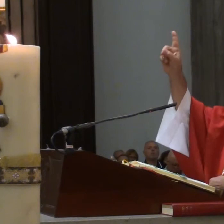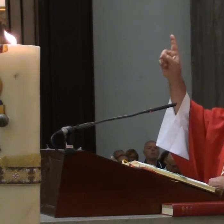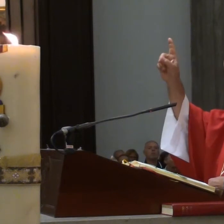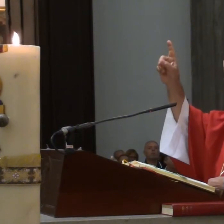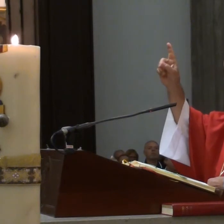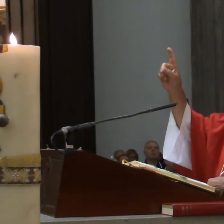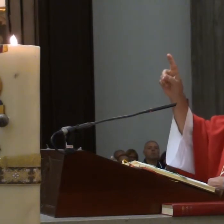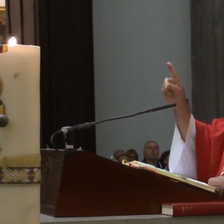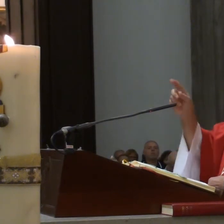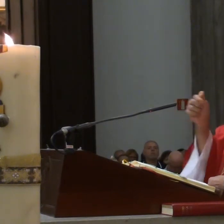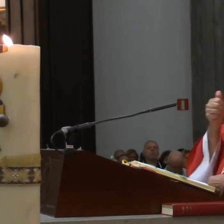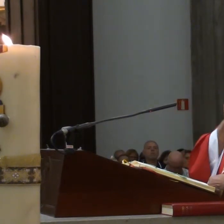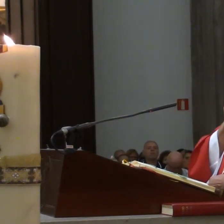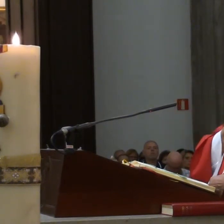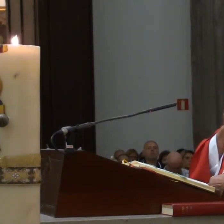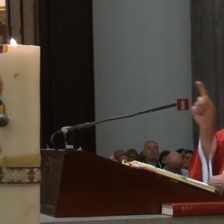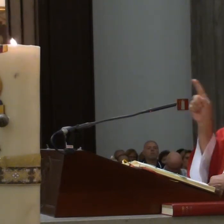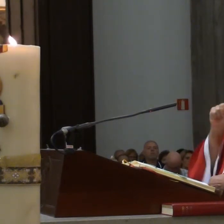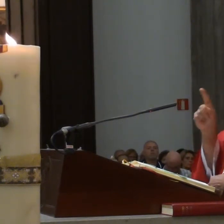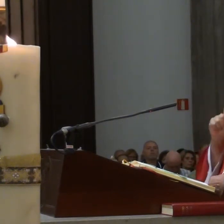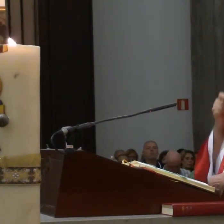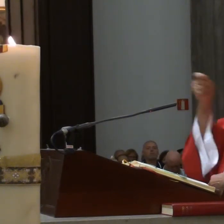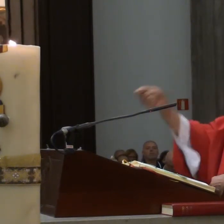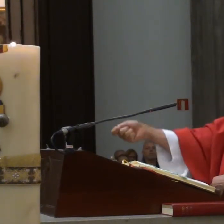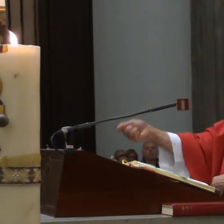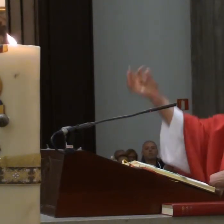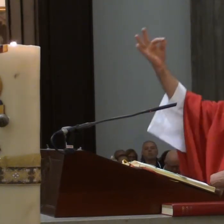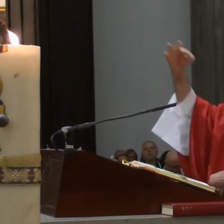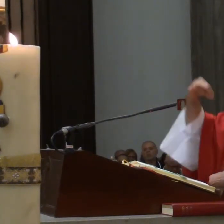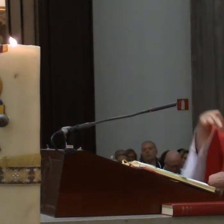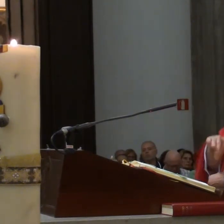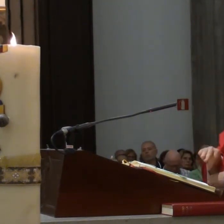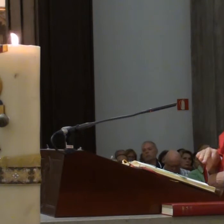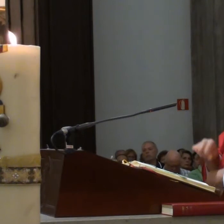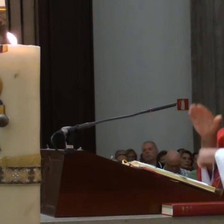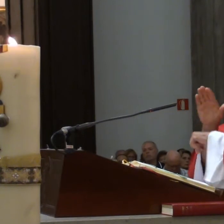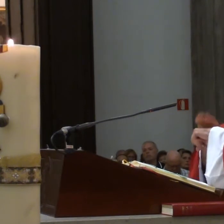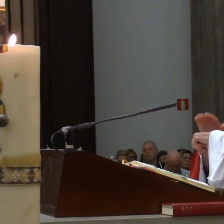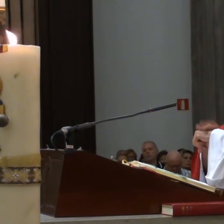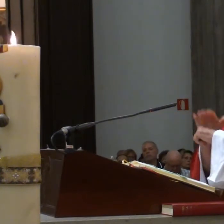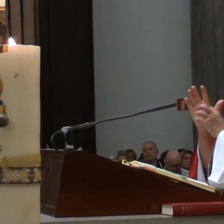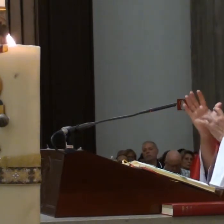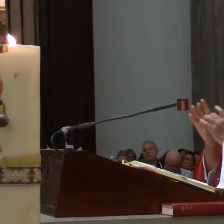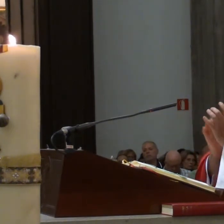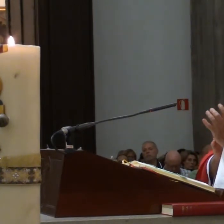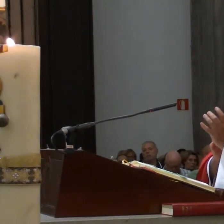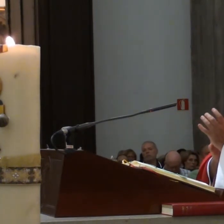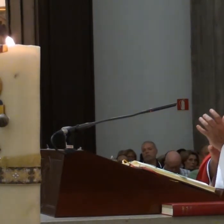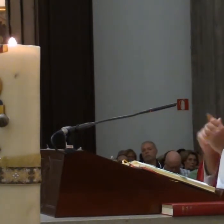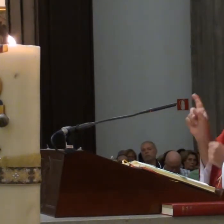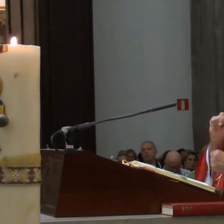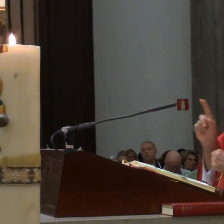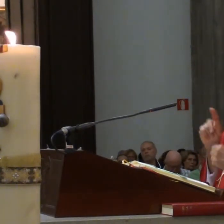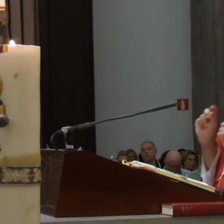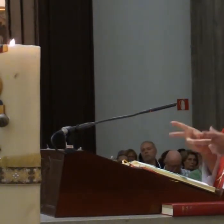en él todavía no se había hablado del espíritu porque Jesús